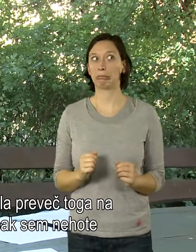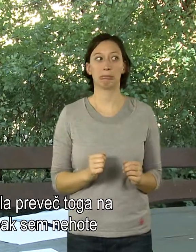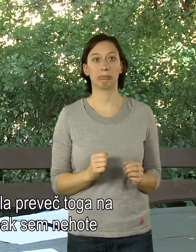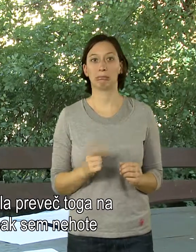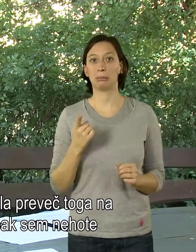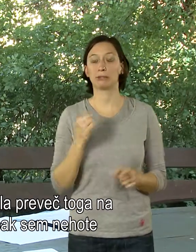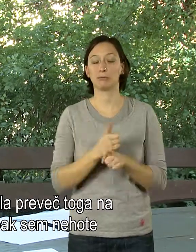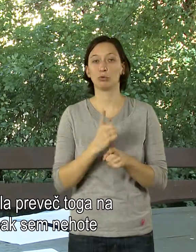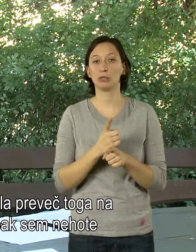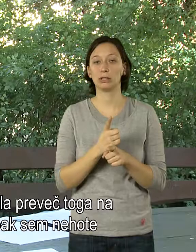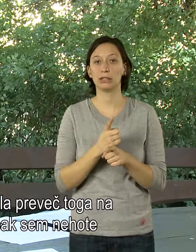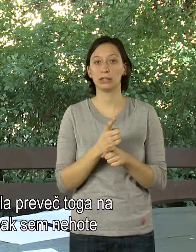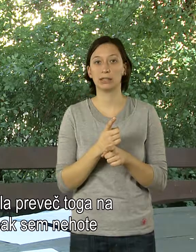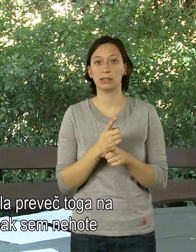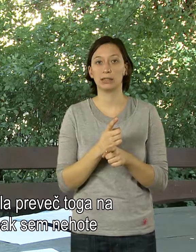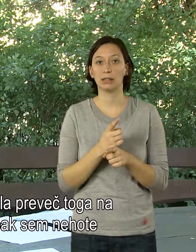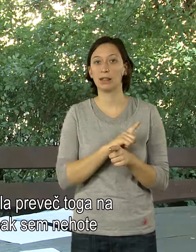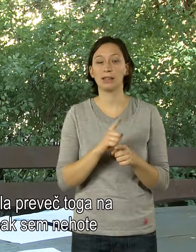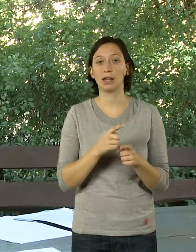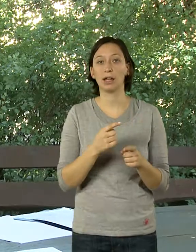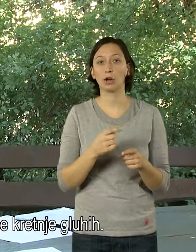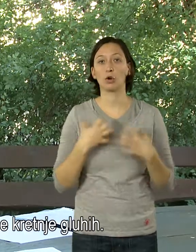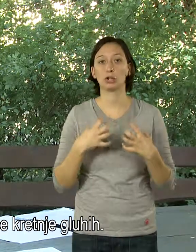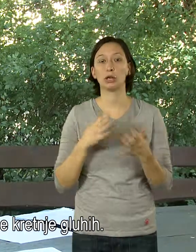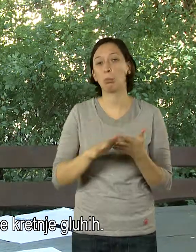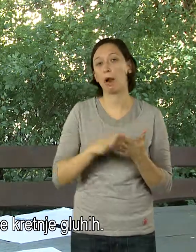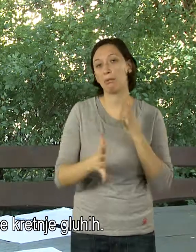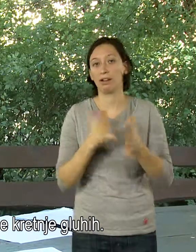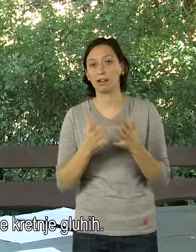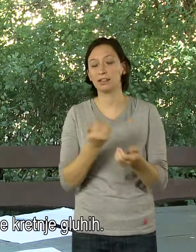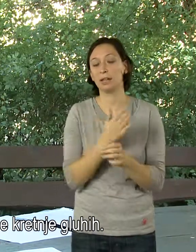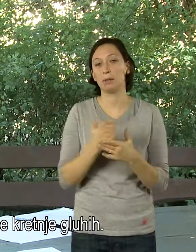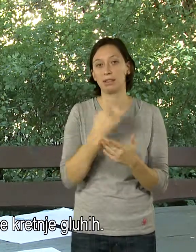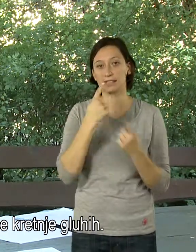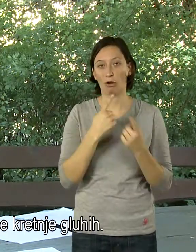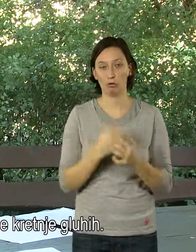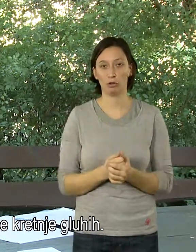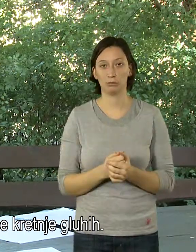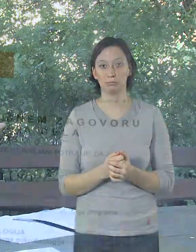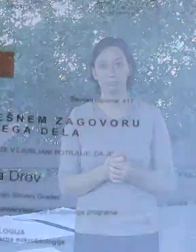na zagovoru, ampak sem tudi nehote uporabila kakšne kretnje gluhih.